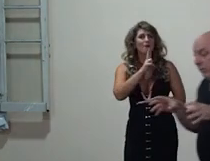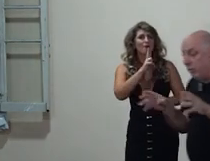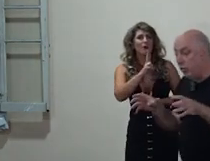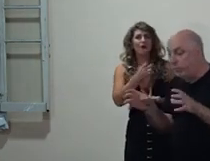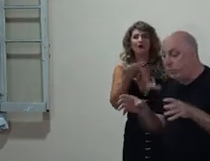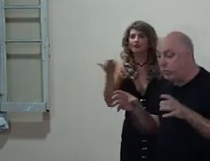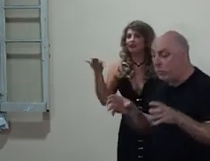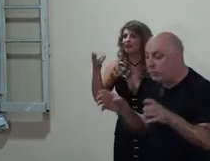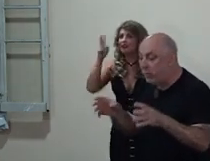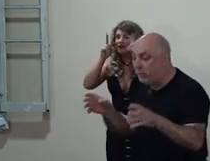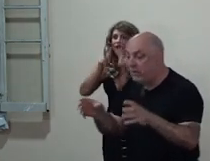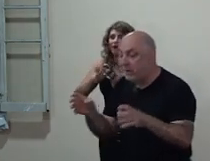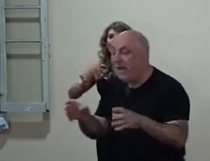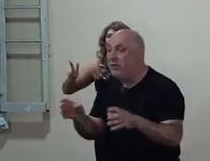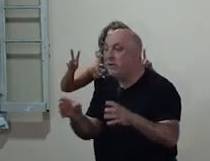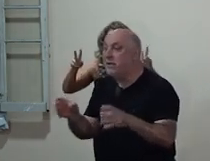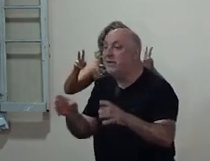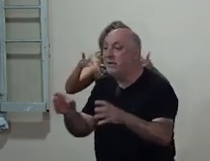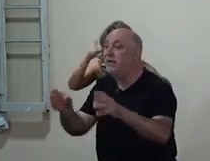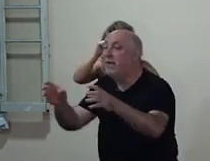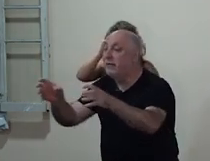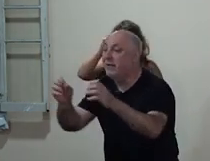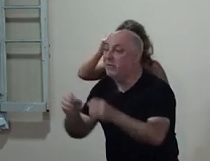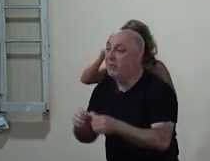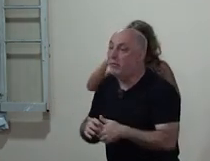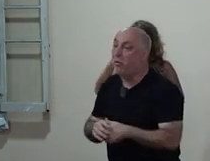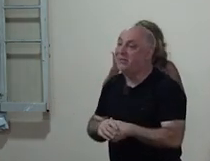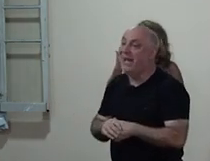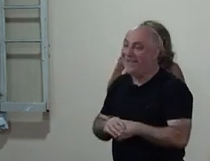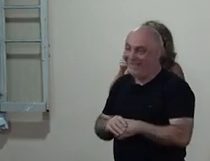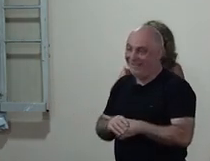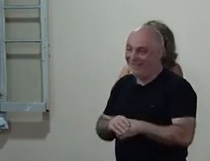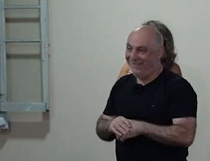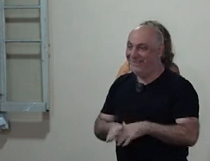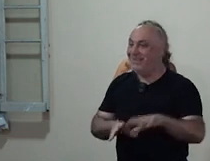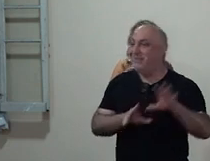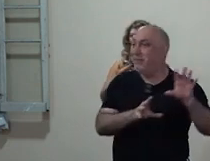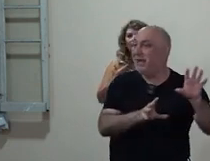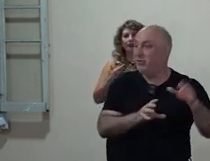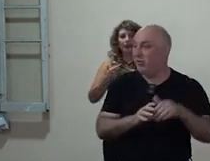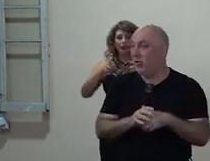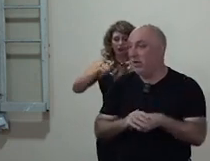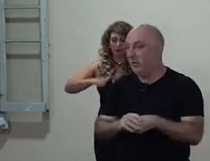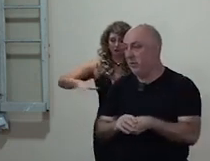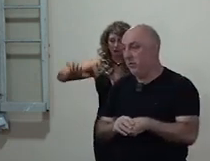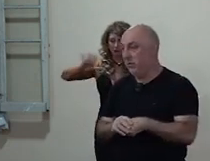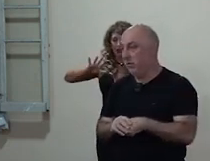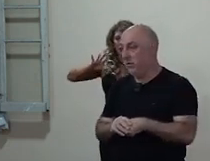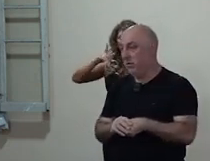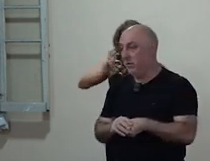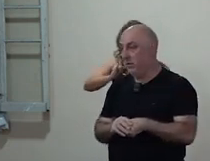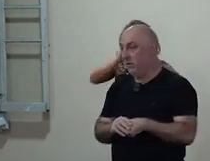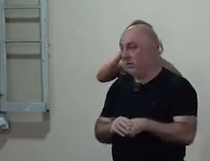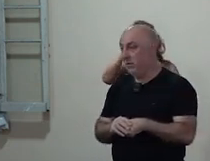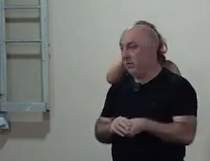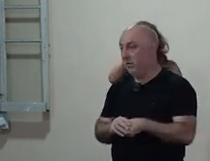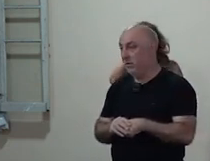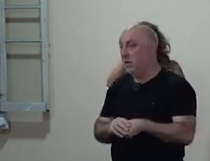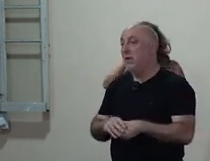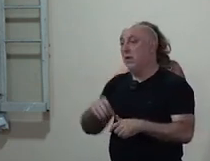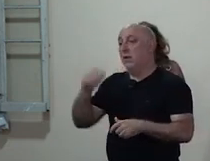por exemplo, que o proprietário que queria fazer uma pousada nesse prédio histórico.